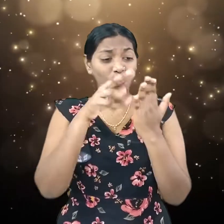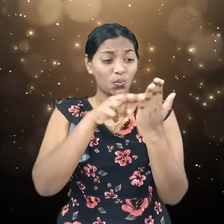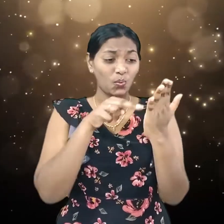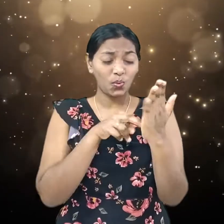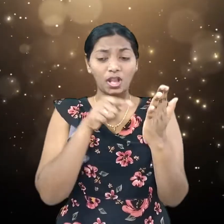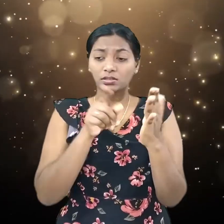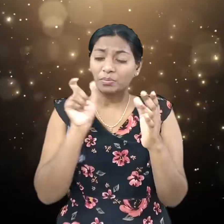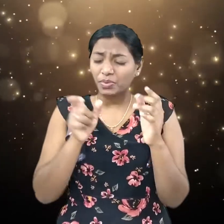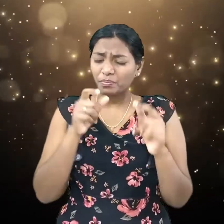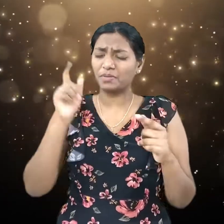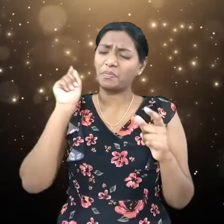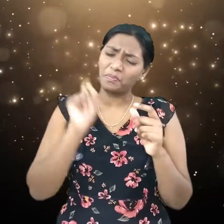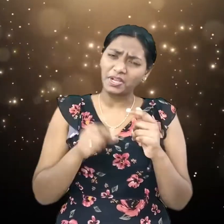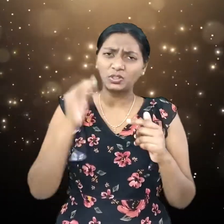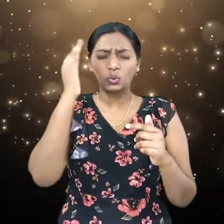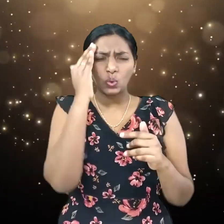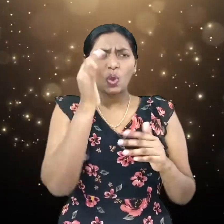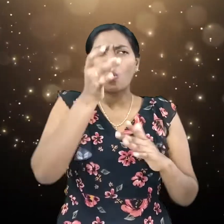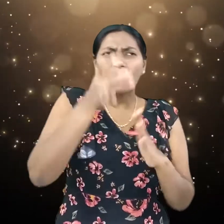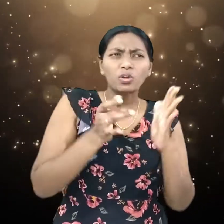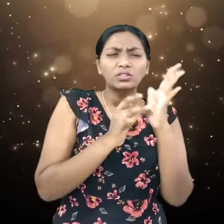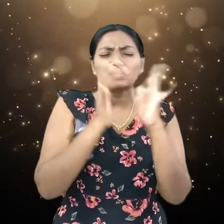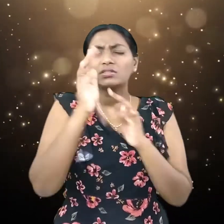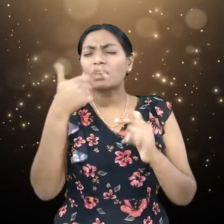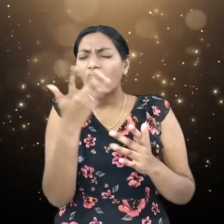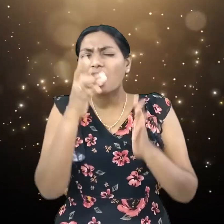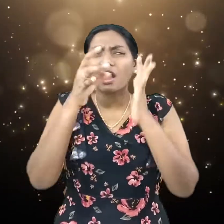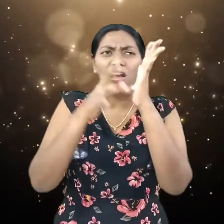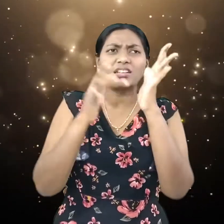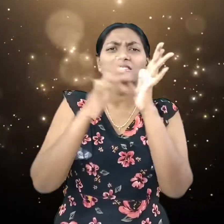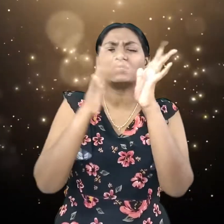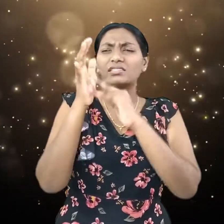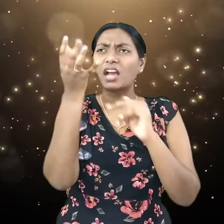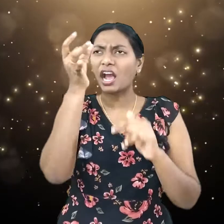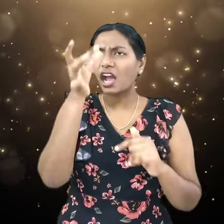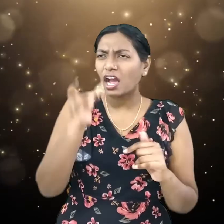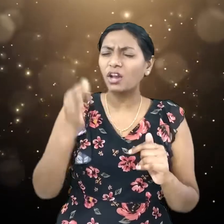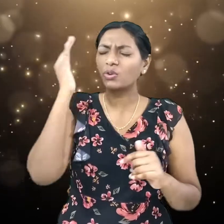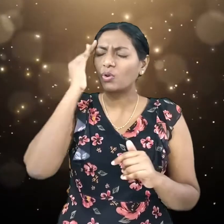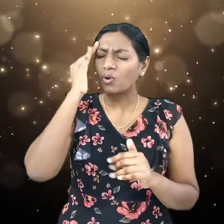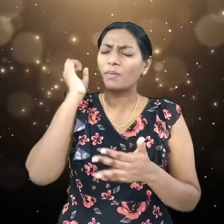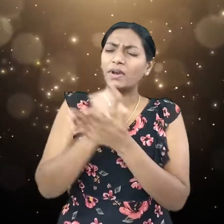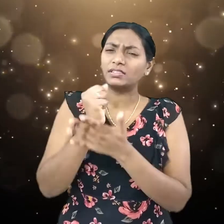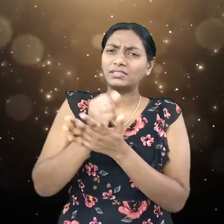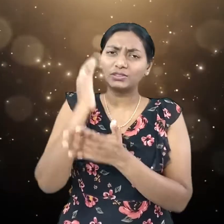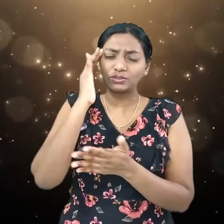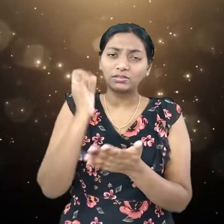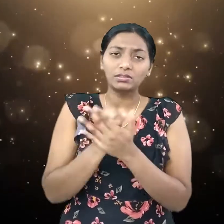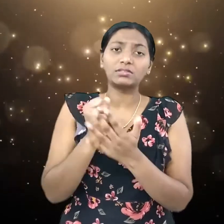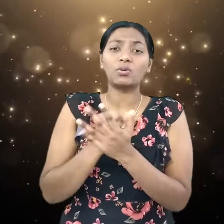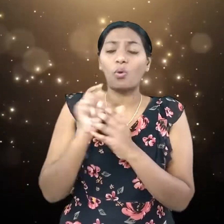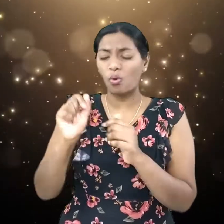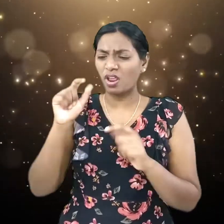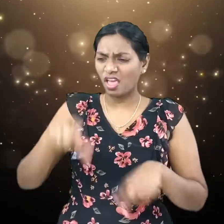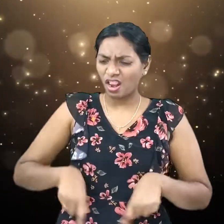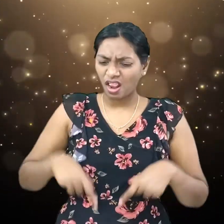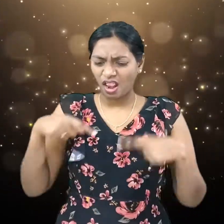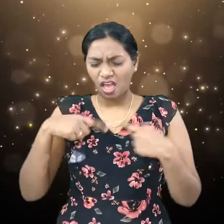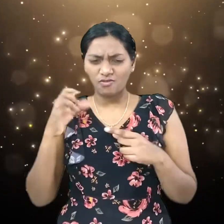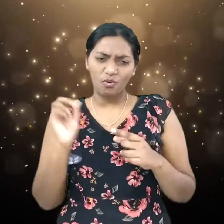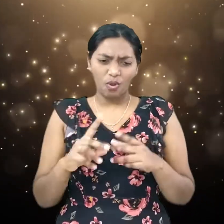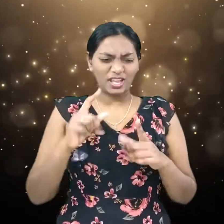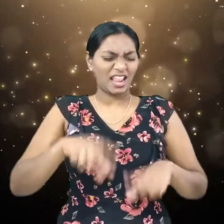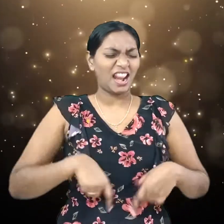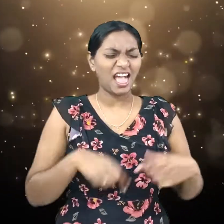वचन जानने की भूख उनके जीवन में बढ़ती जाएगी यीशु मसीह के नाम में। वो अपने जीवन में हमेशा वो